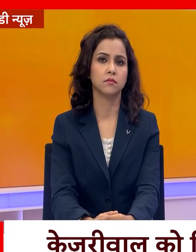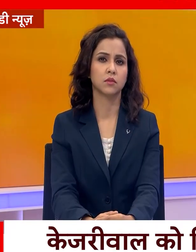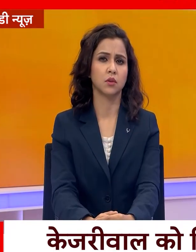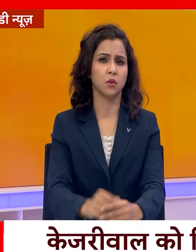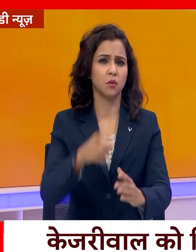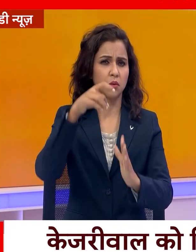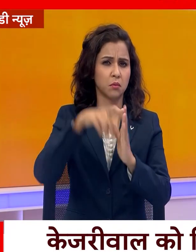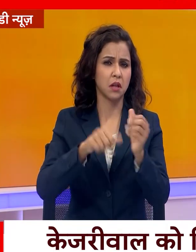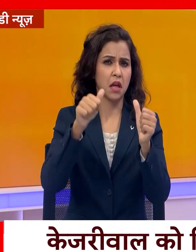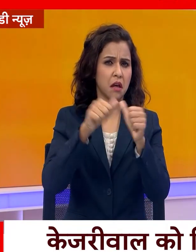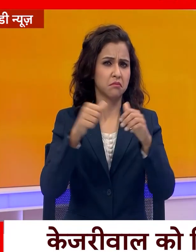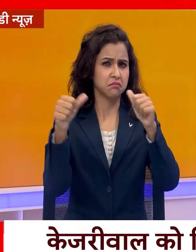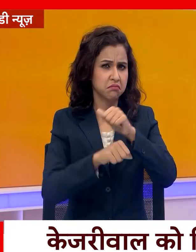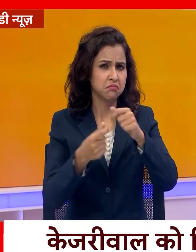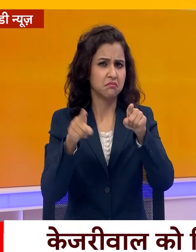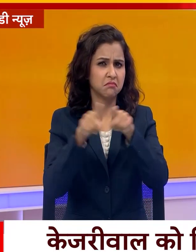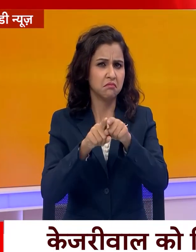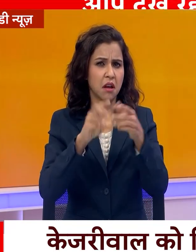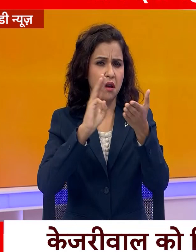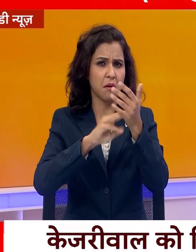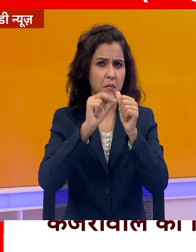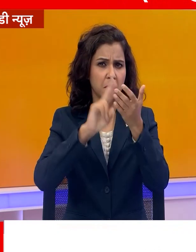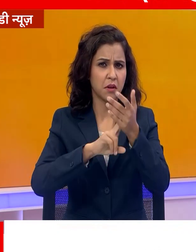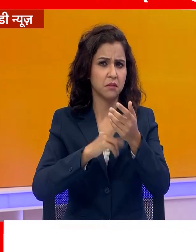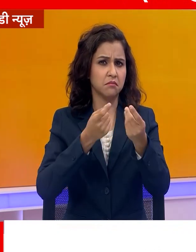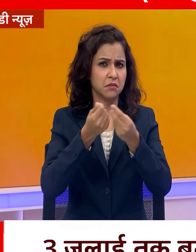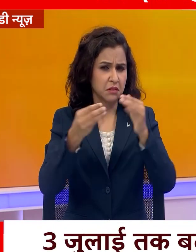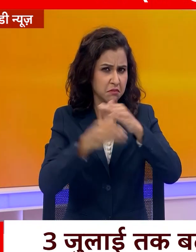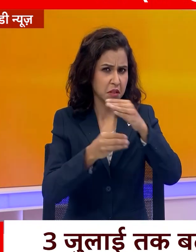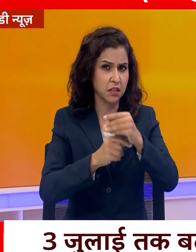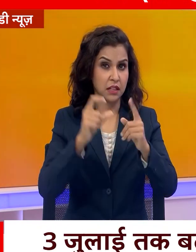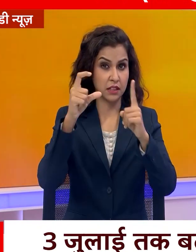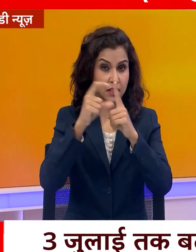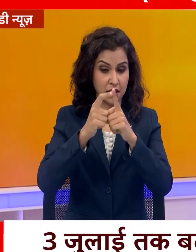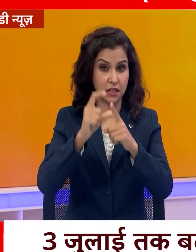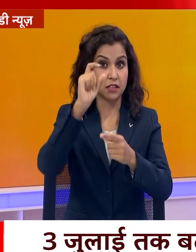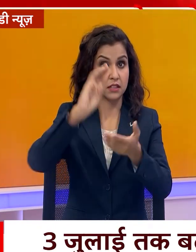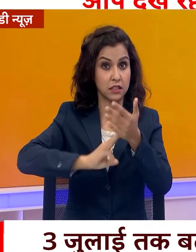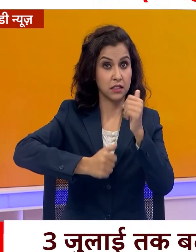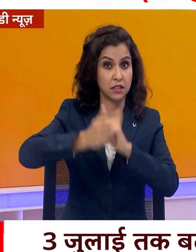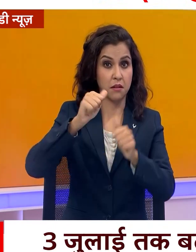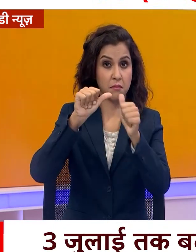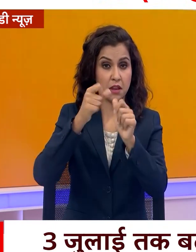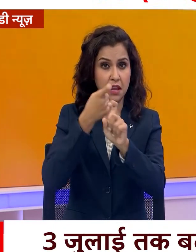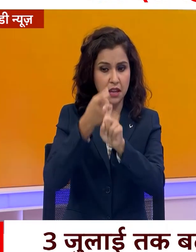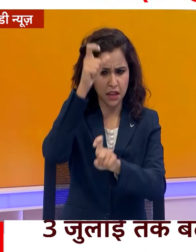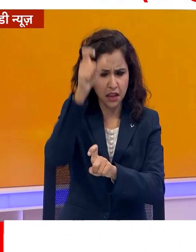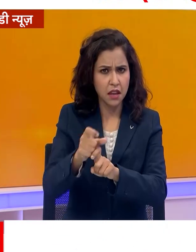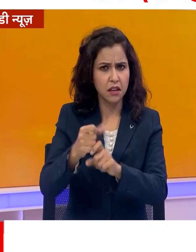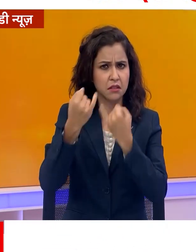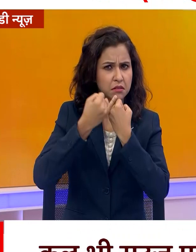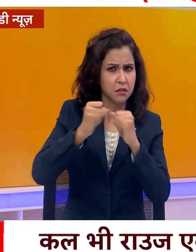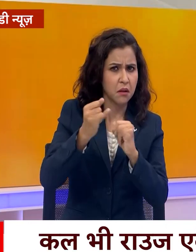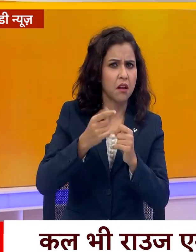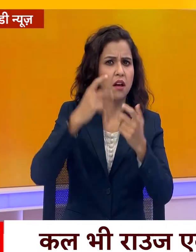कथित आबकारी नीति घोटाले से जुड़े मनी लरिंग मामले में दिल्ली के मुख्यमंत्री अरविंद केजरीवाल की जमानत याचिका